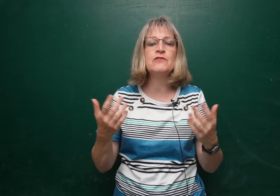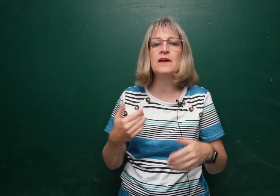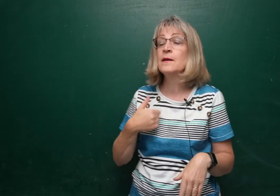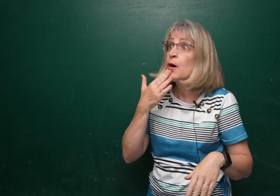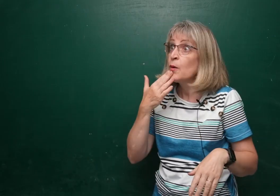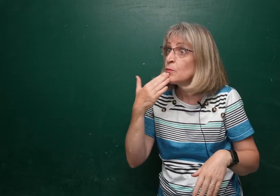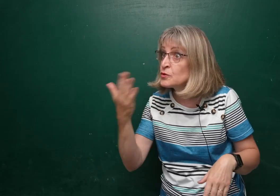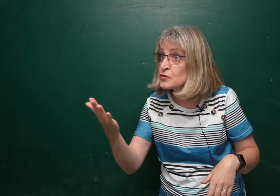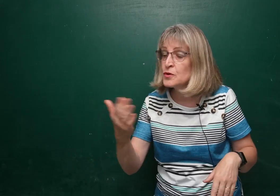fais.